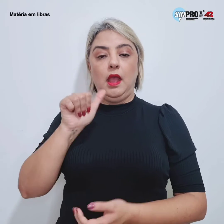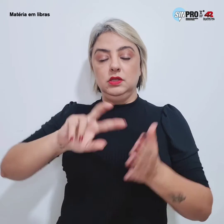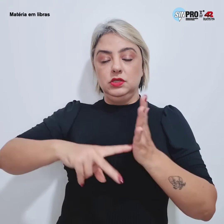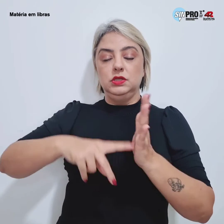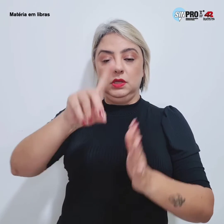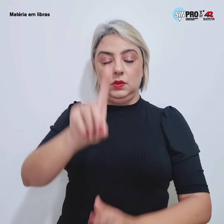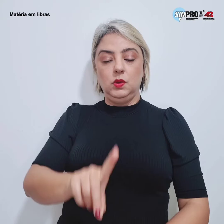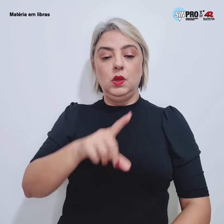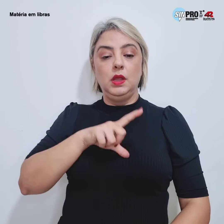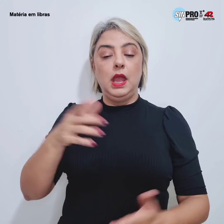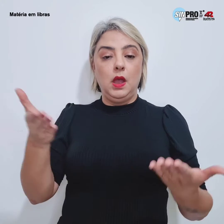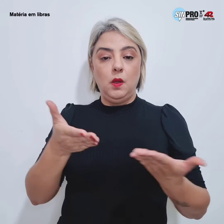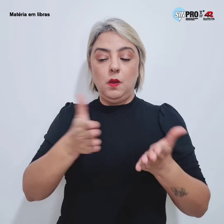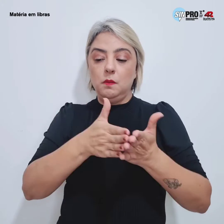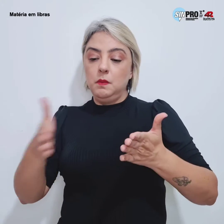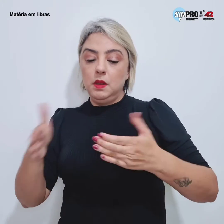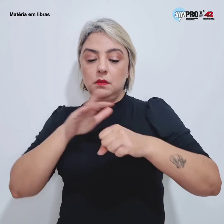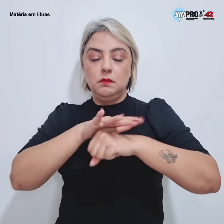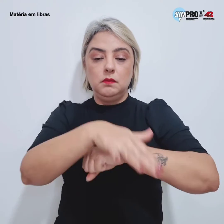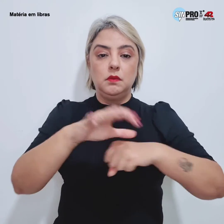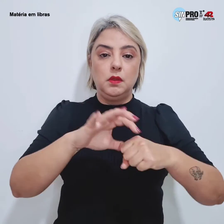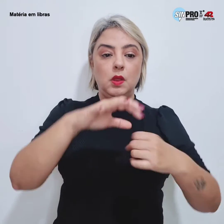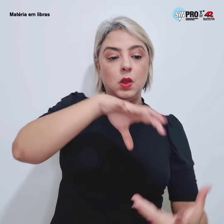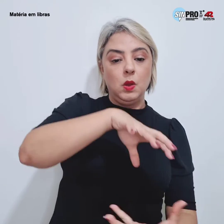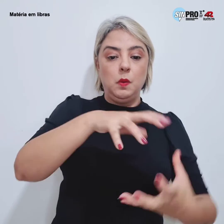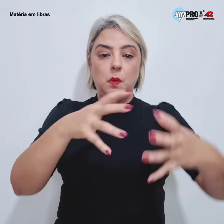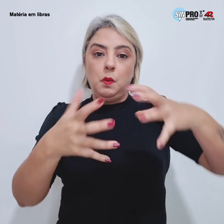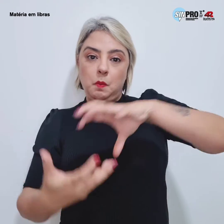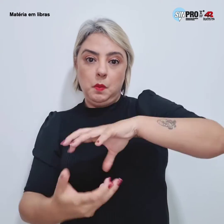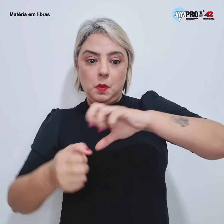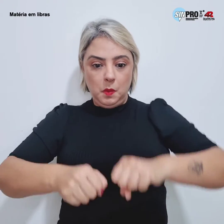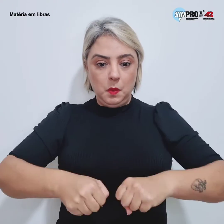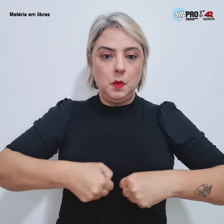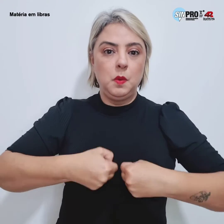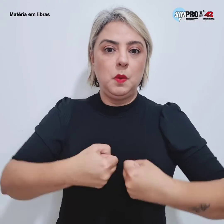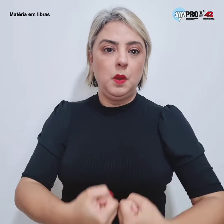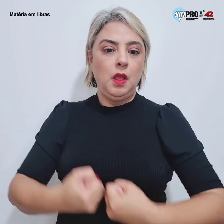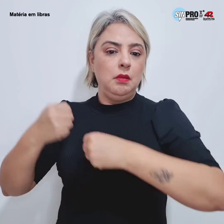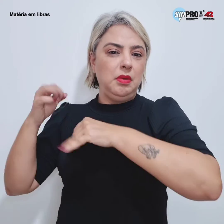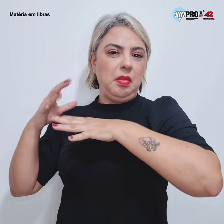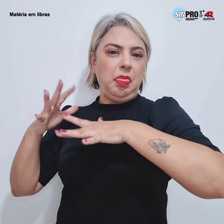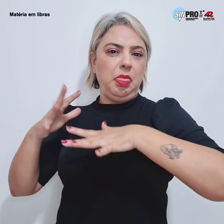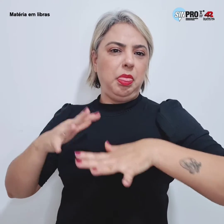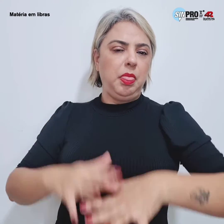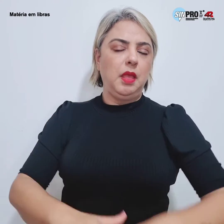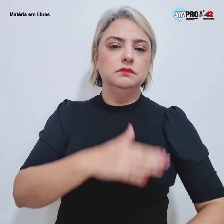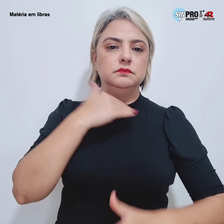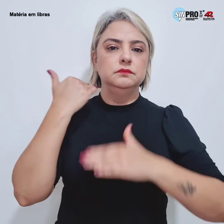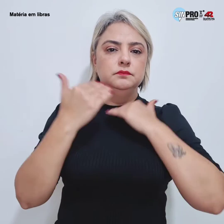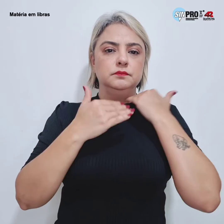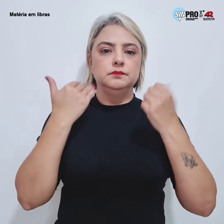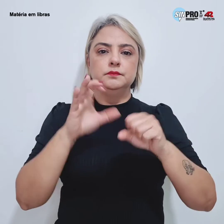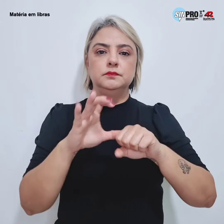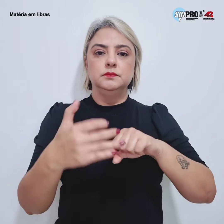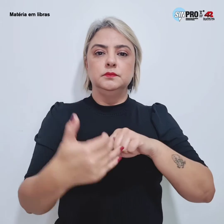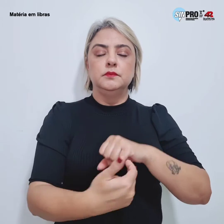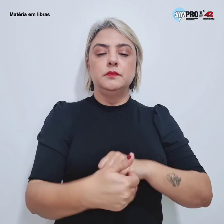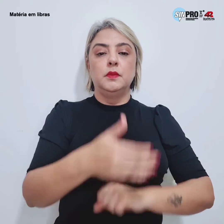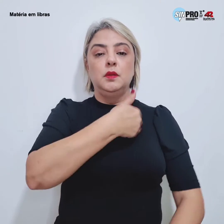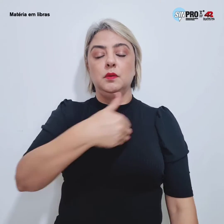Ela ressalta que neste momento de pandemia que o mundo enfrenta, com uma avalanche de mortes pela